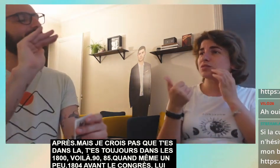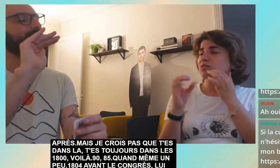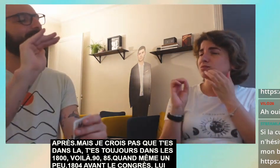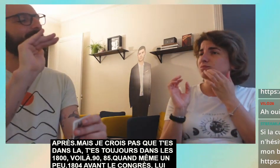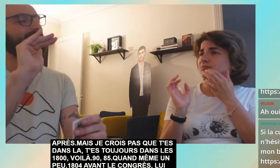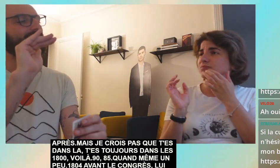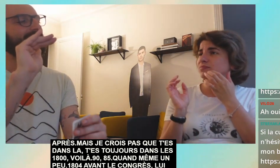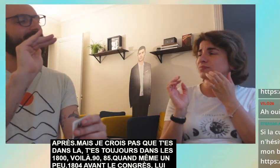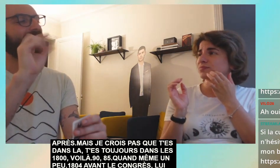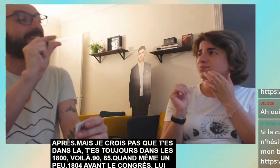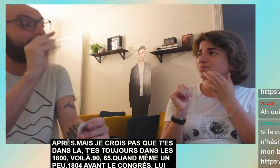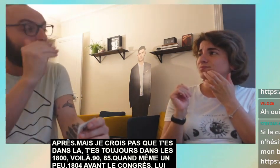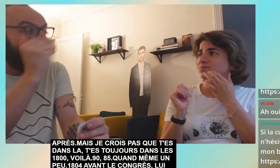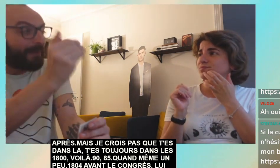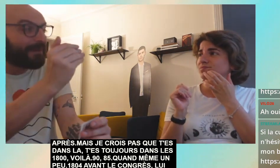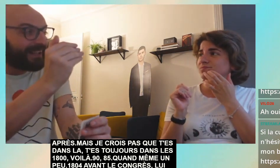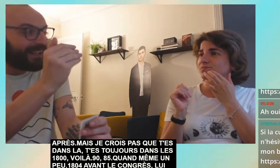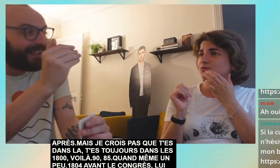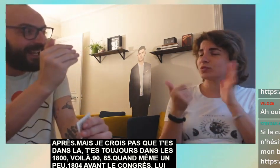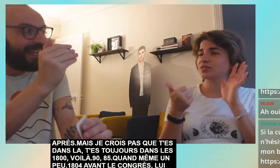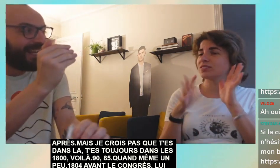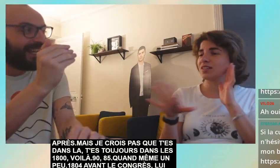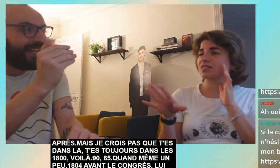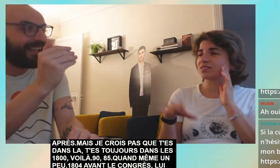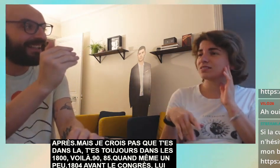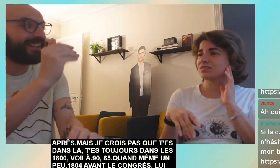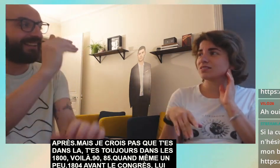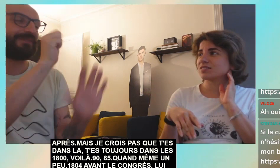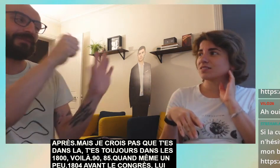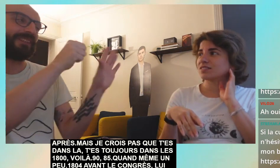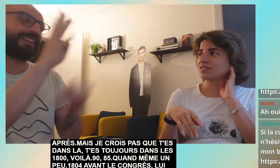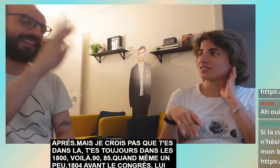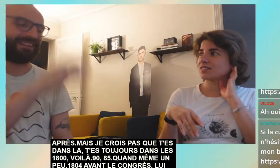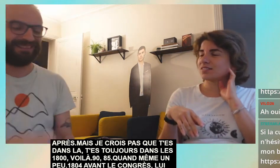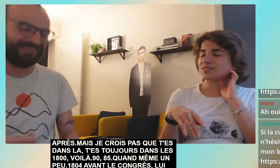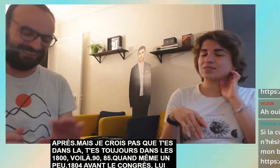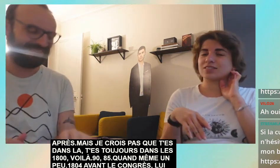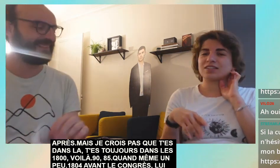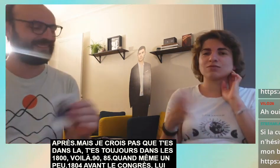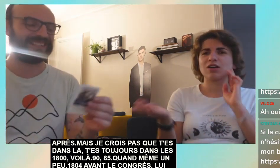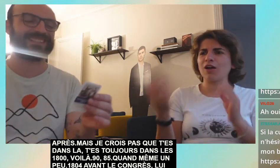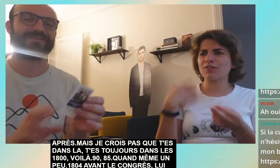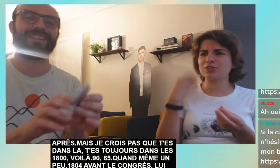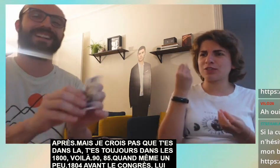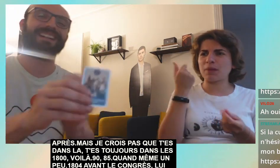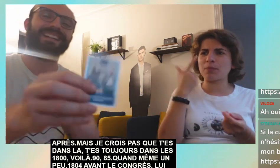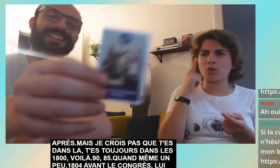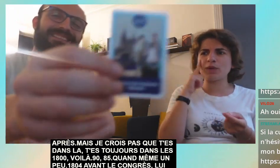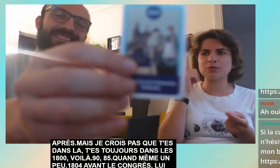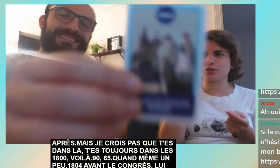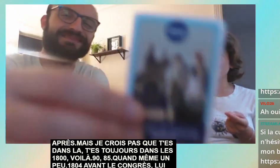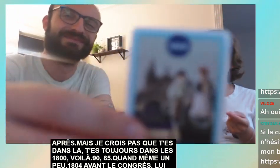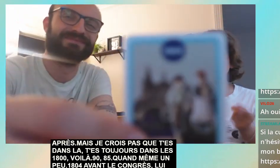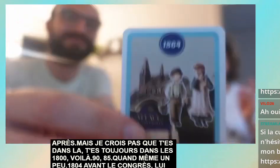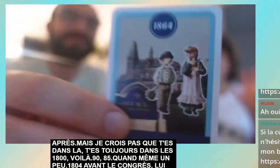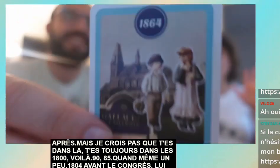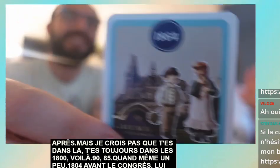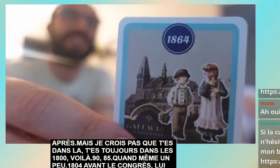60. Après. 65. 64. Ouais, en fait, je sais pas pourquoi, mais je sentais que t'étais dans les 60.